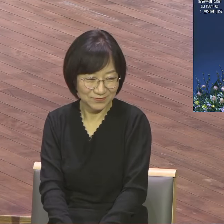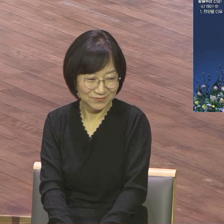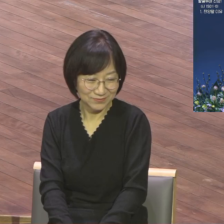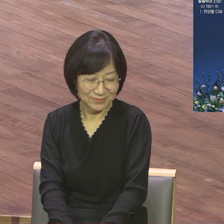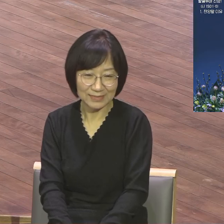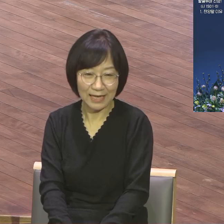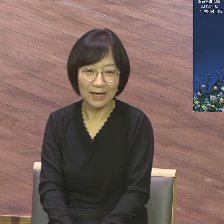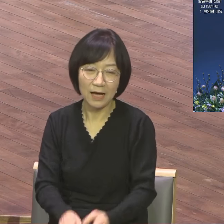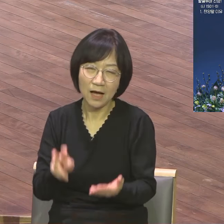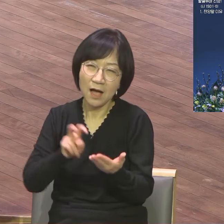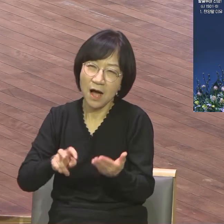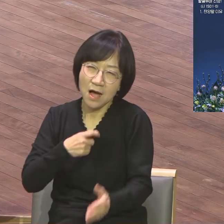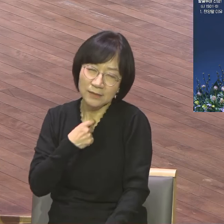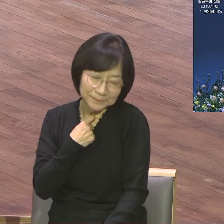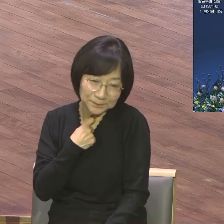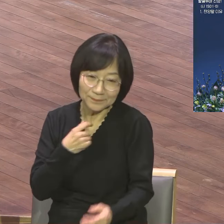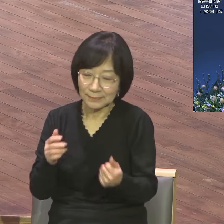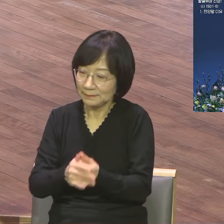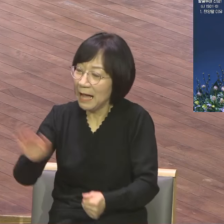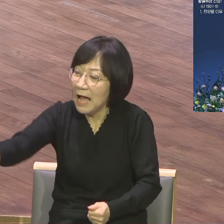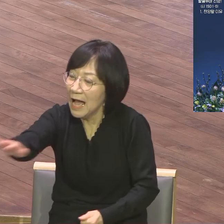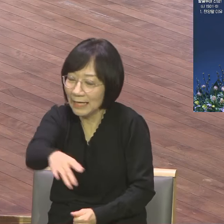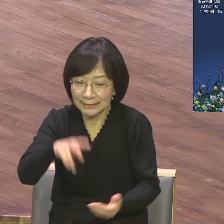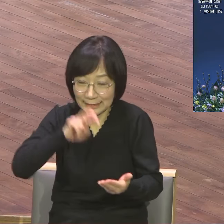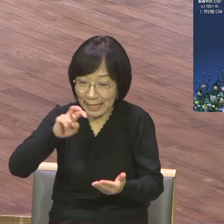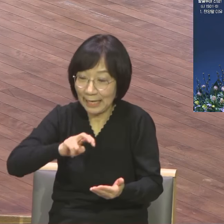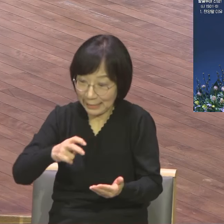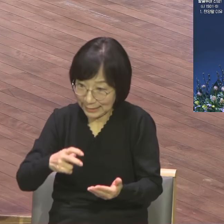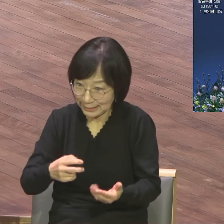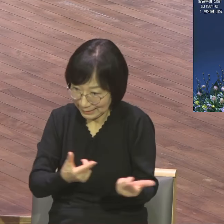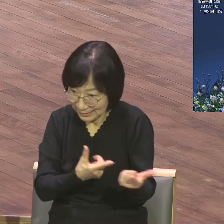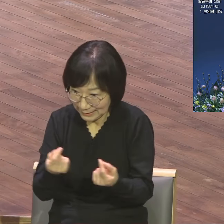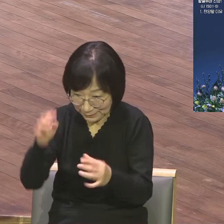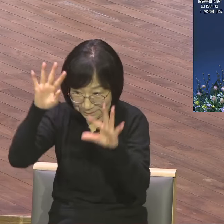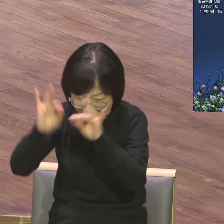찬양이 너무 부르고 싶어서 실컷 우리 찬양 부르자.